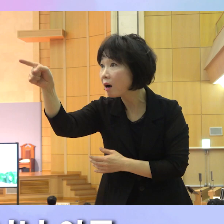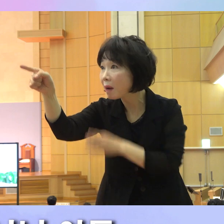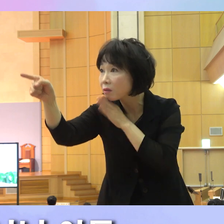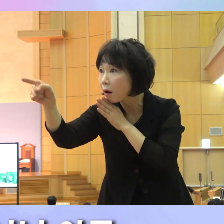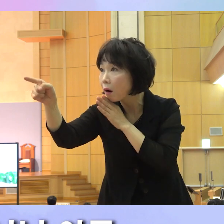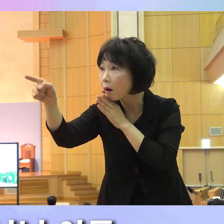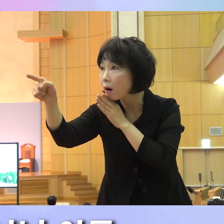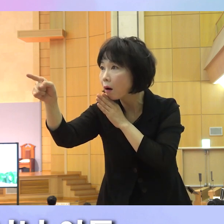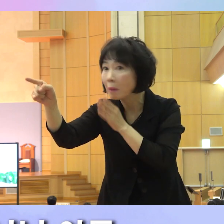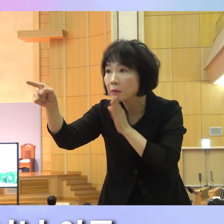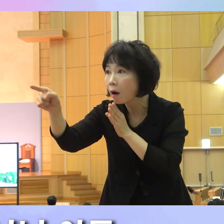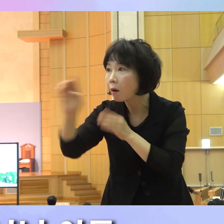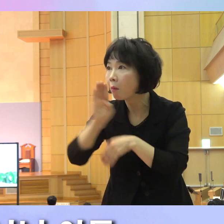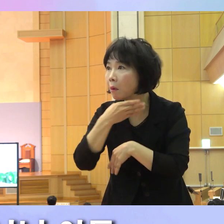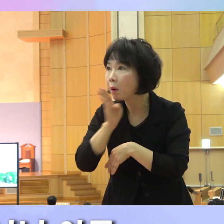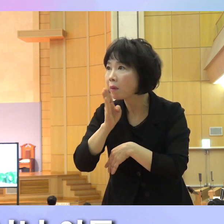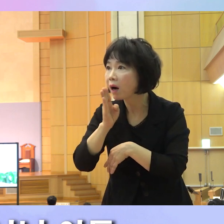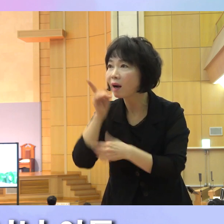이단입니다.